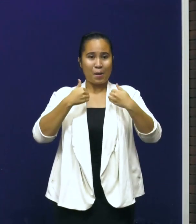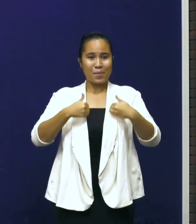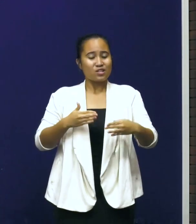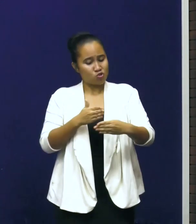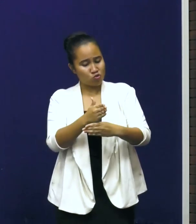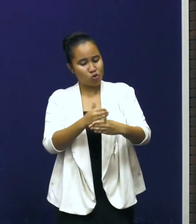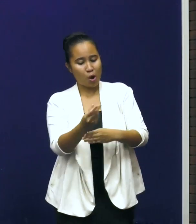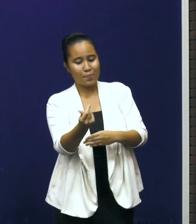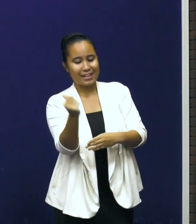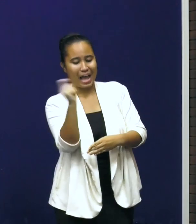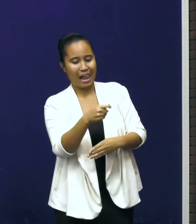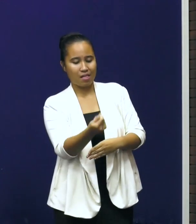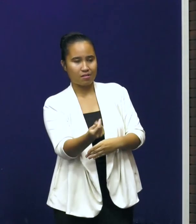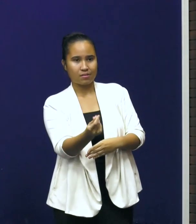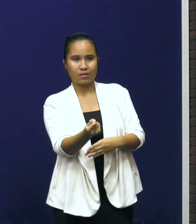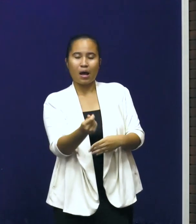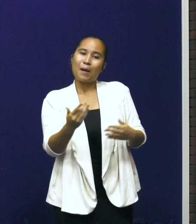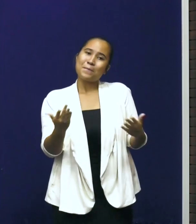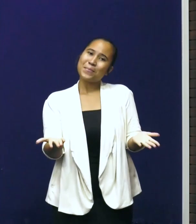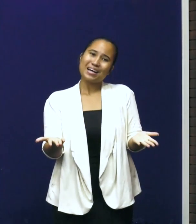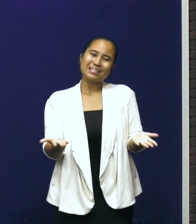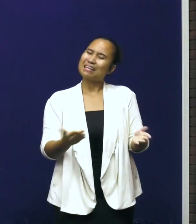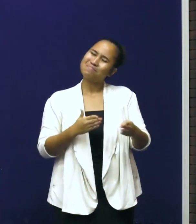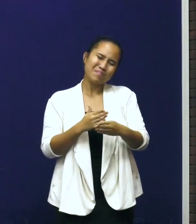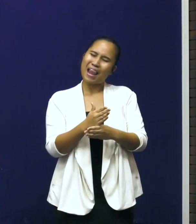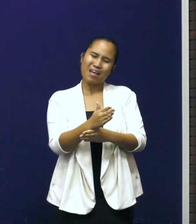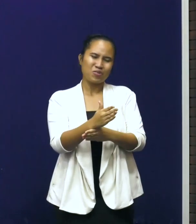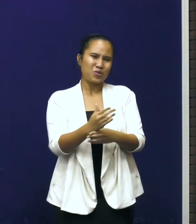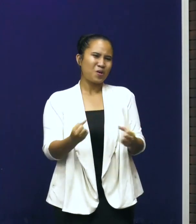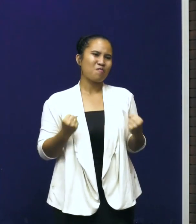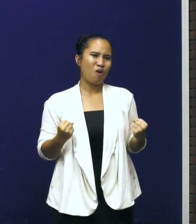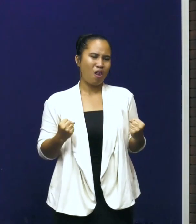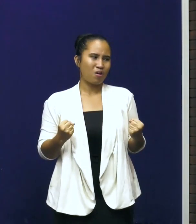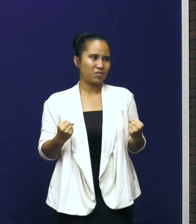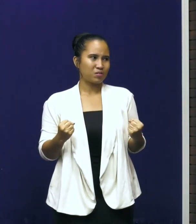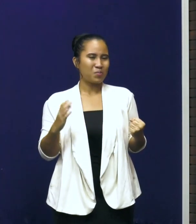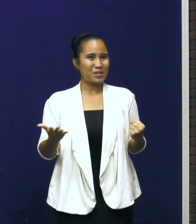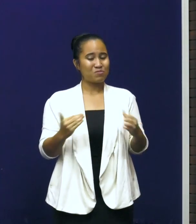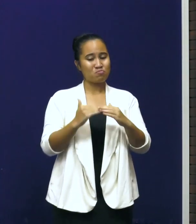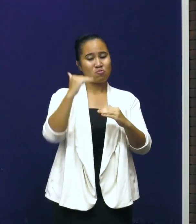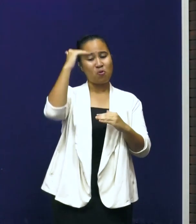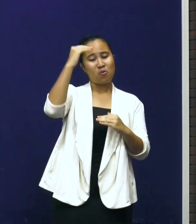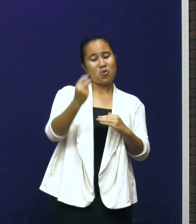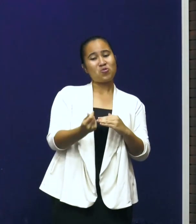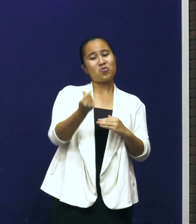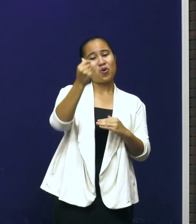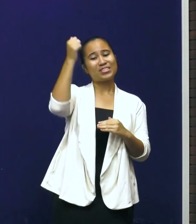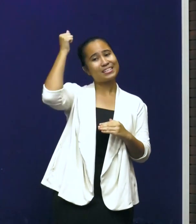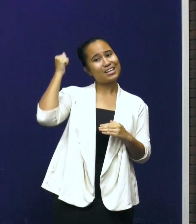betalen, al zijn ze gesloten. Maar ze gaan het niet lang kunnen volhouden vanwege de hoge maandelijkse vaste kosten die de casinos hebben.